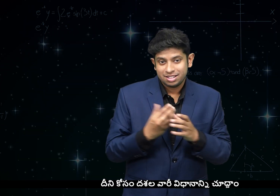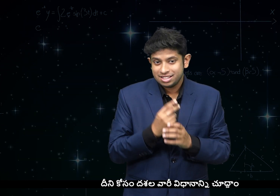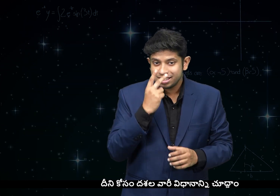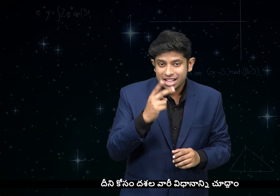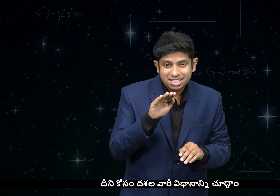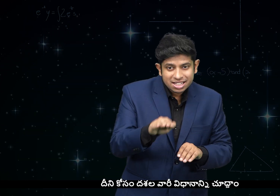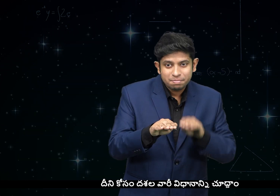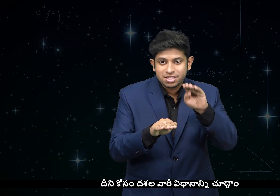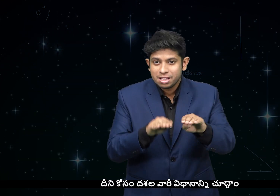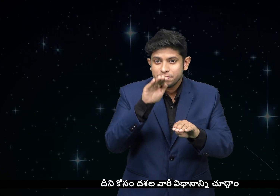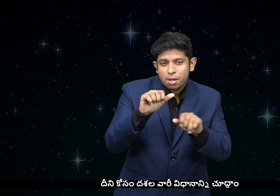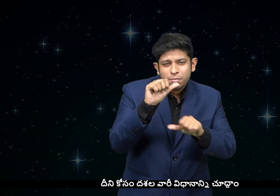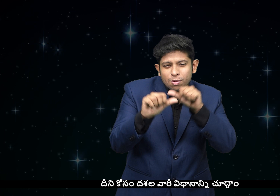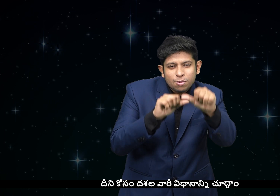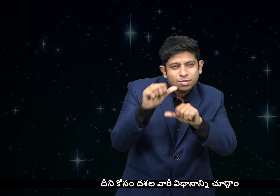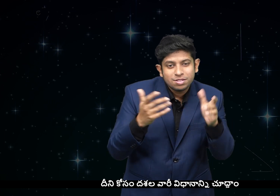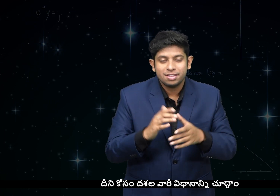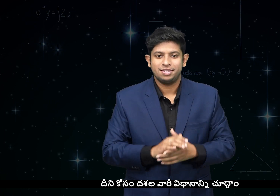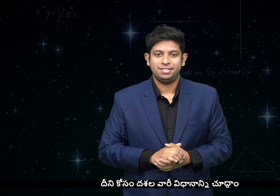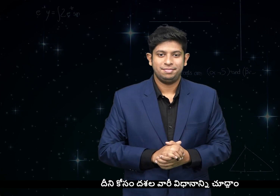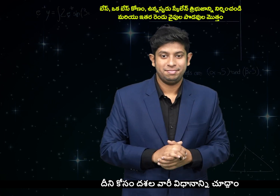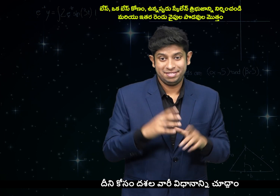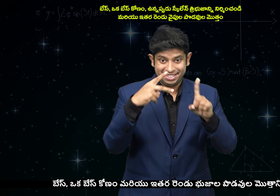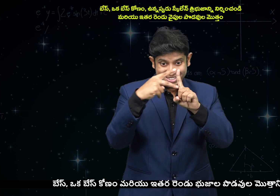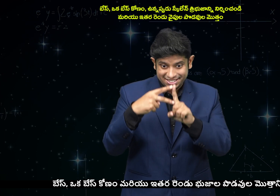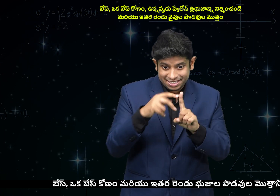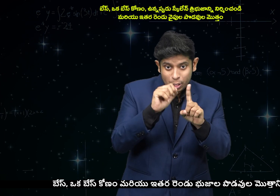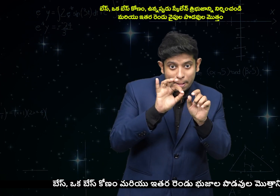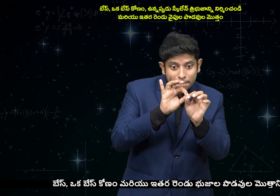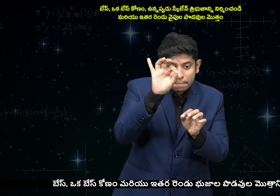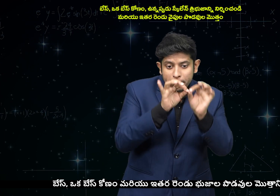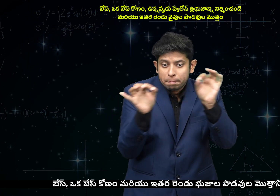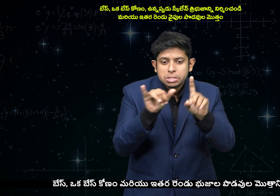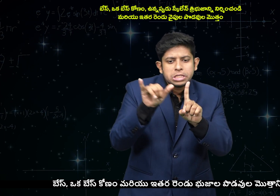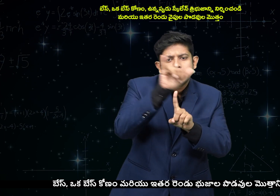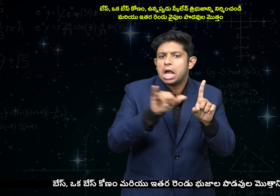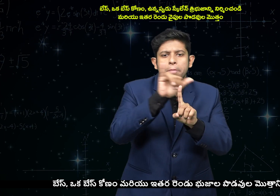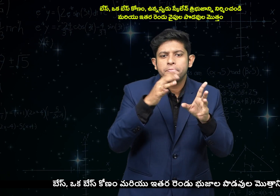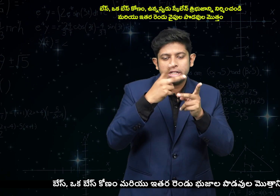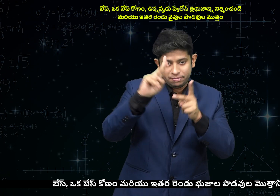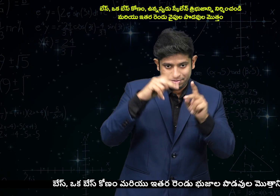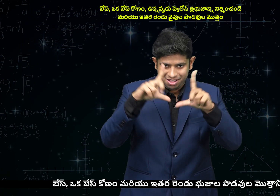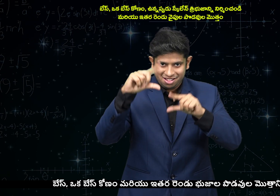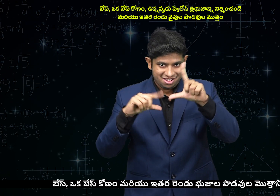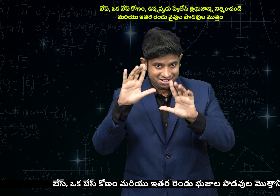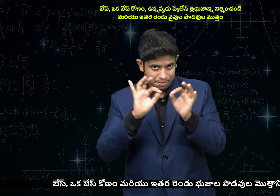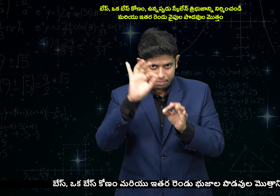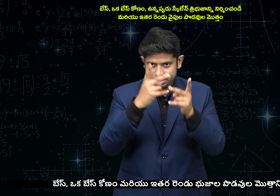దీనికోసం దశలవారీ విధానాన్ని చూద్దాం. బేస్ ఒక బేస్ కోణం మరియు ఇతర రెండు